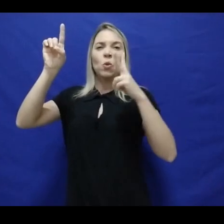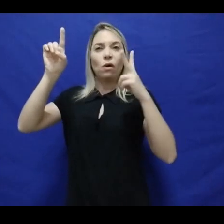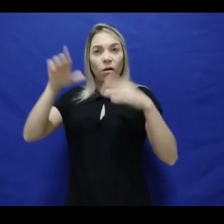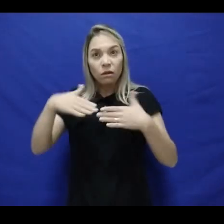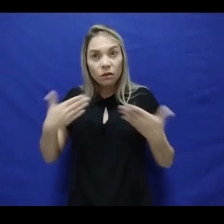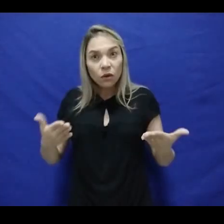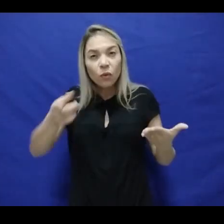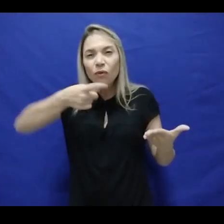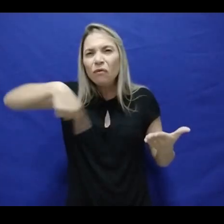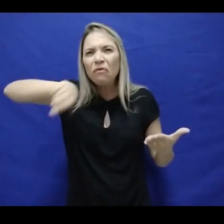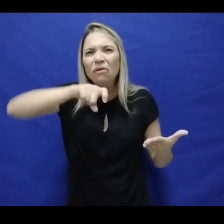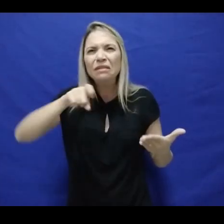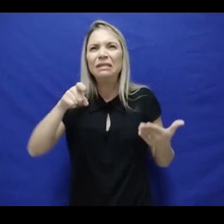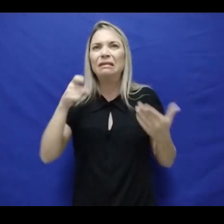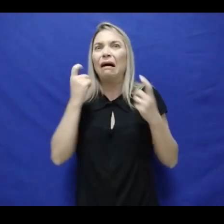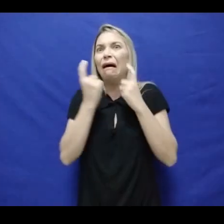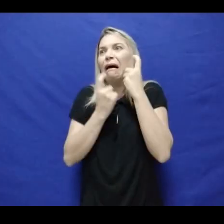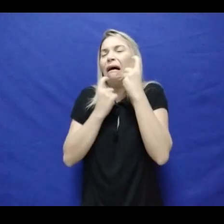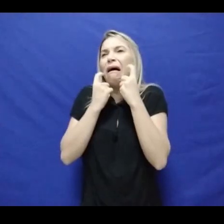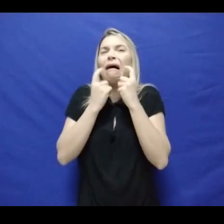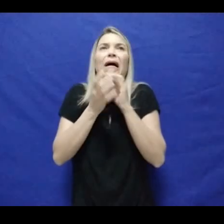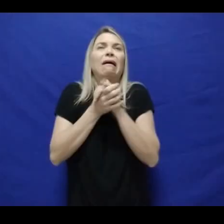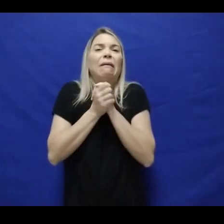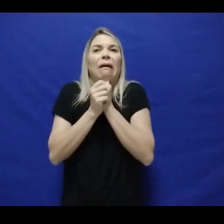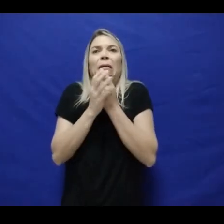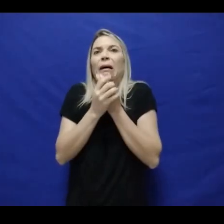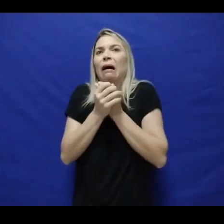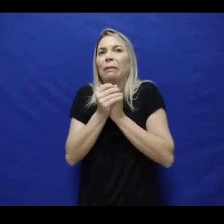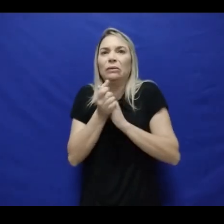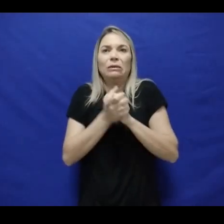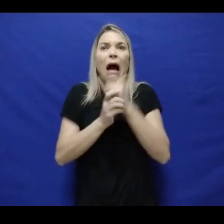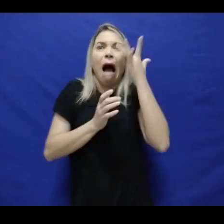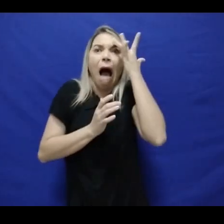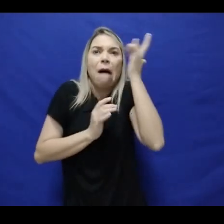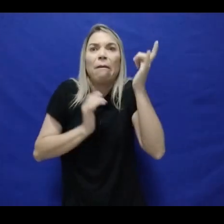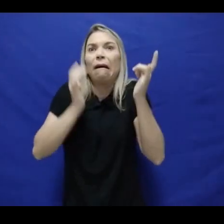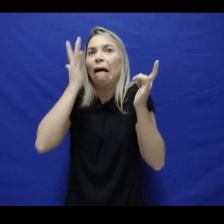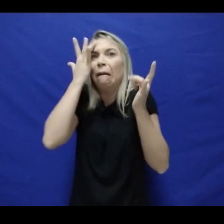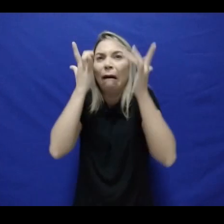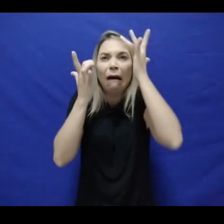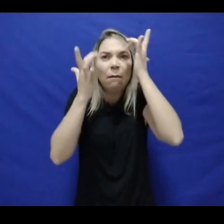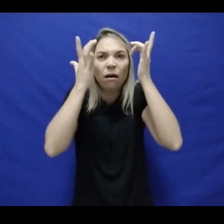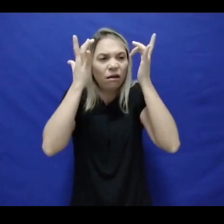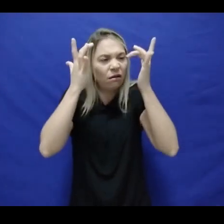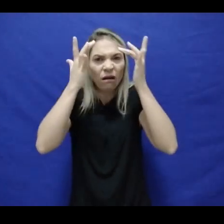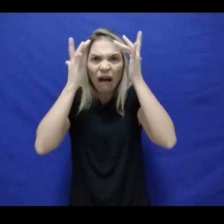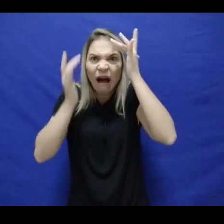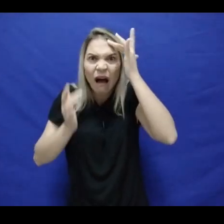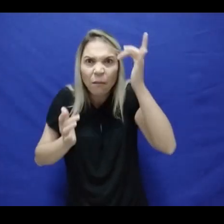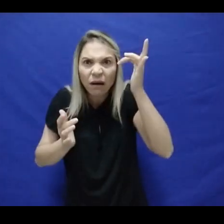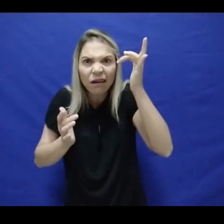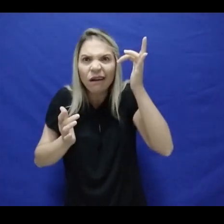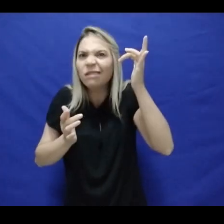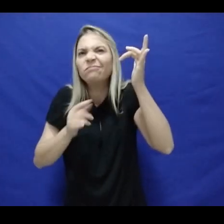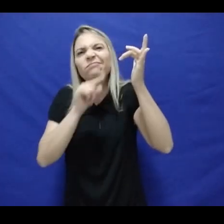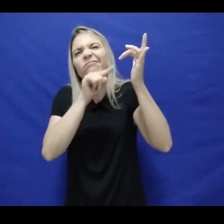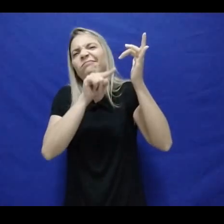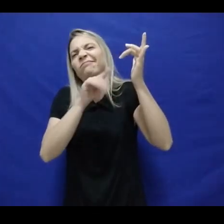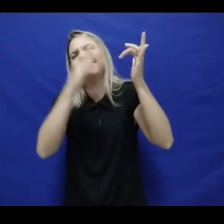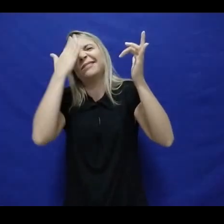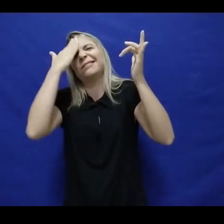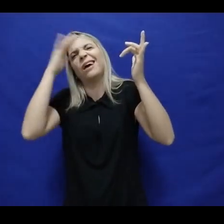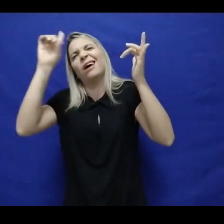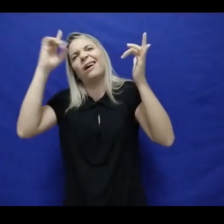coisas vos serão acrescentadas. Portanto, não vos inquieteis com o dia de amanhã,